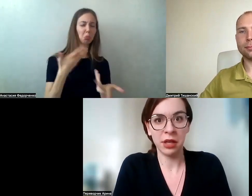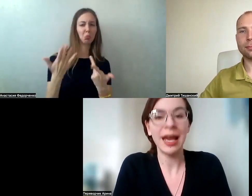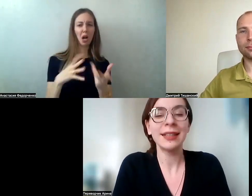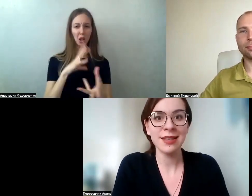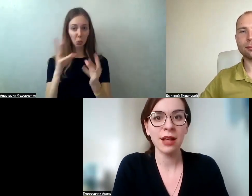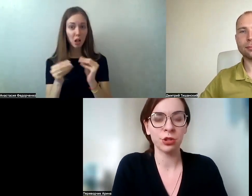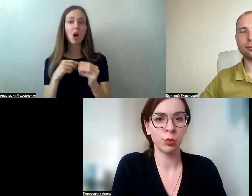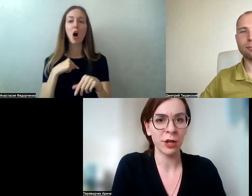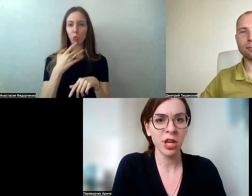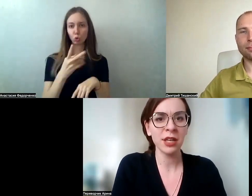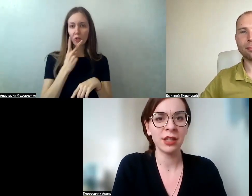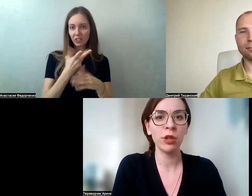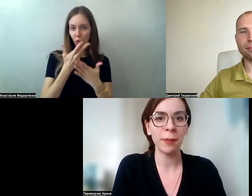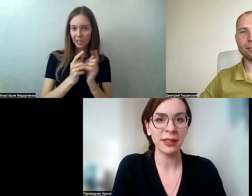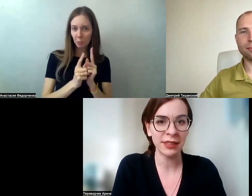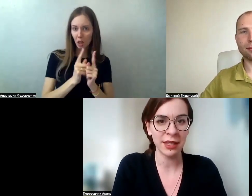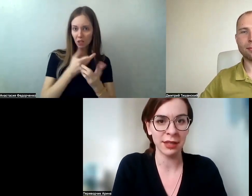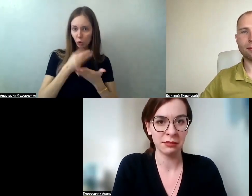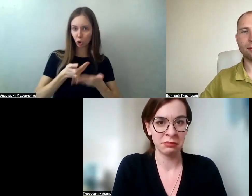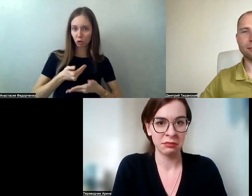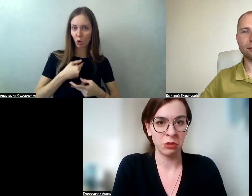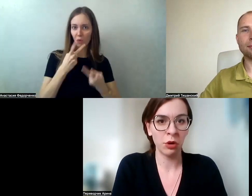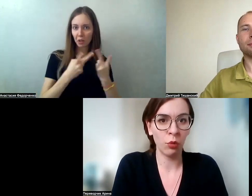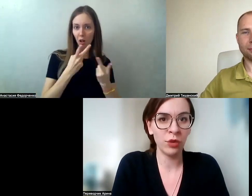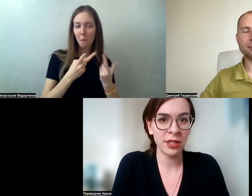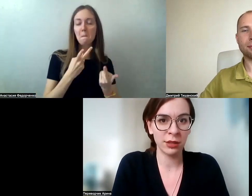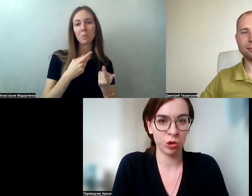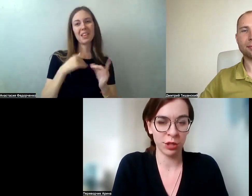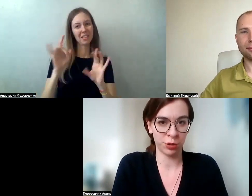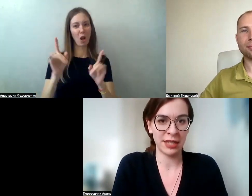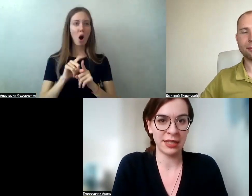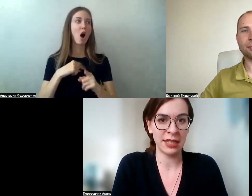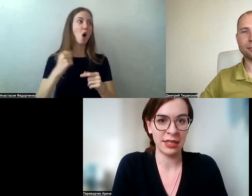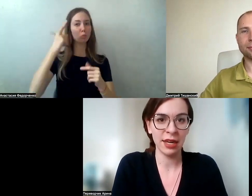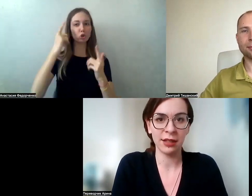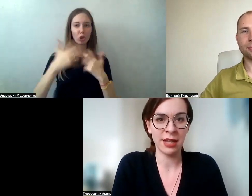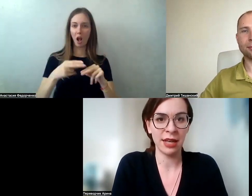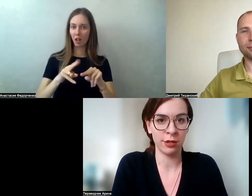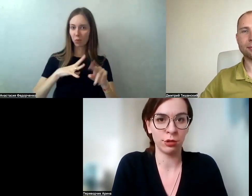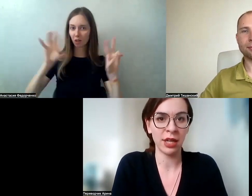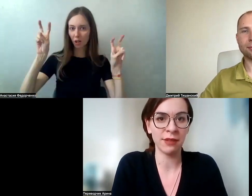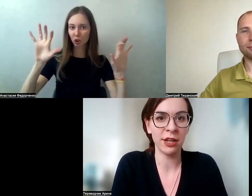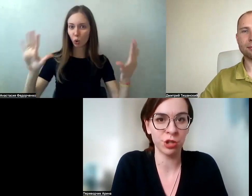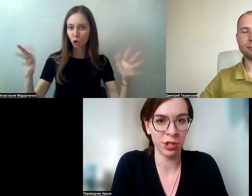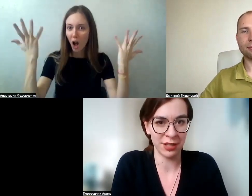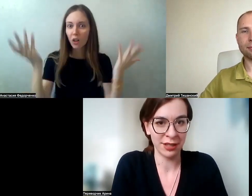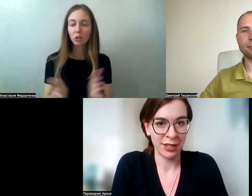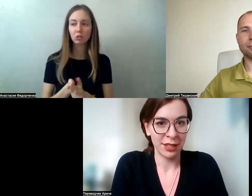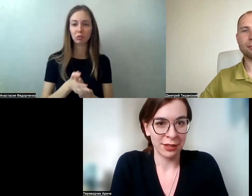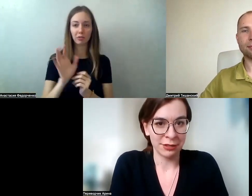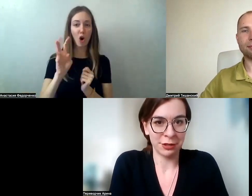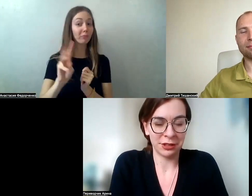сначала, я осознала, что упражнения довольно простые, но увидела уже спустя эти 10 дней колоссальный результат своей